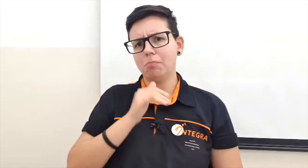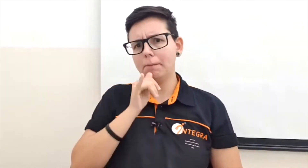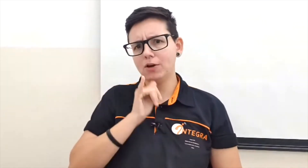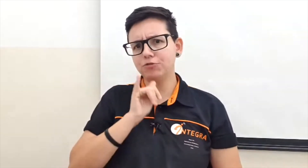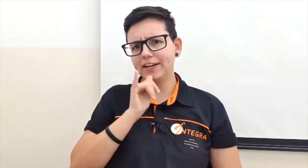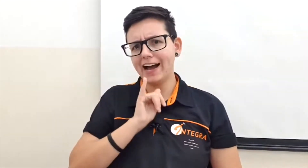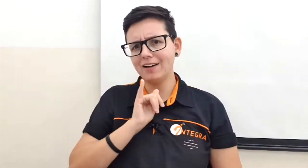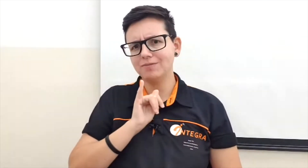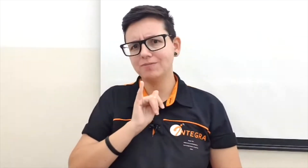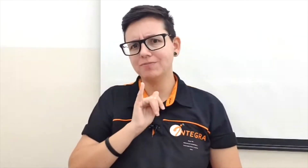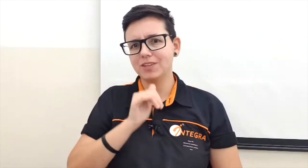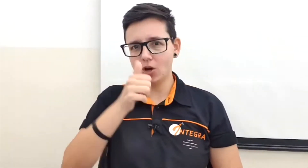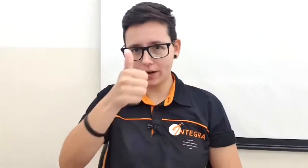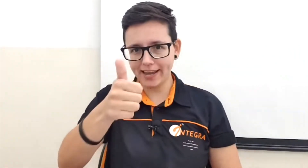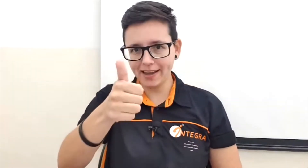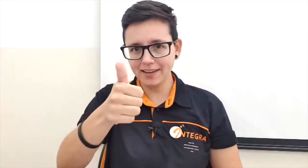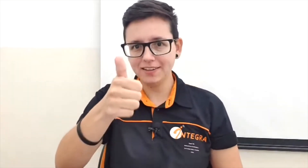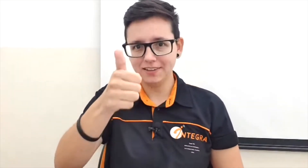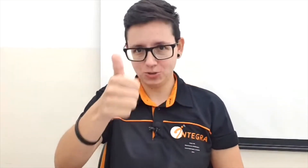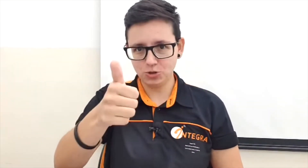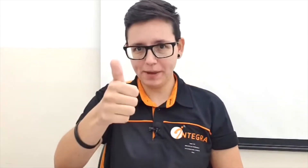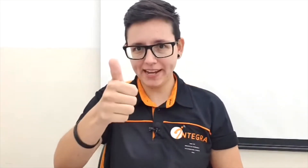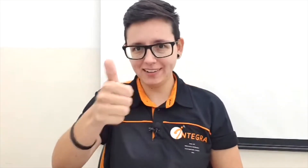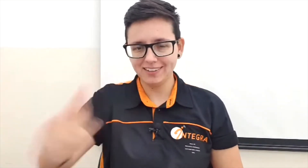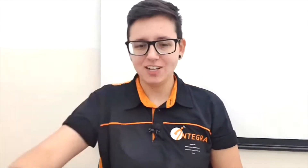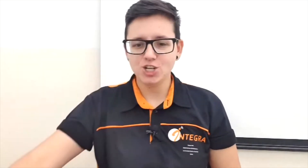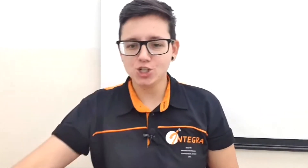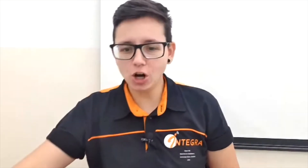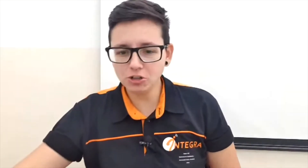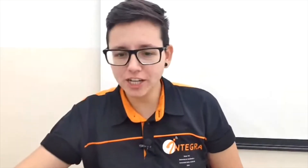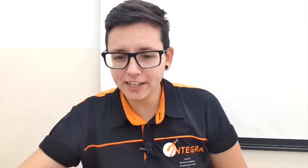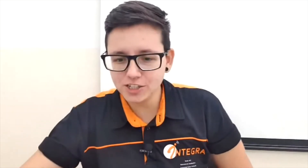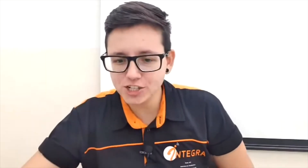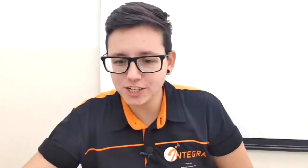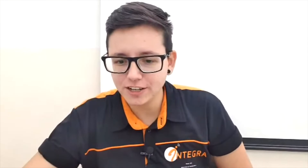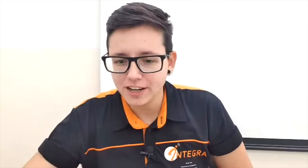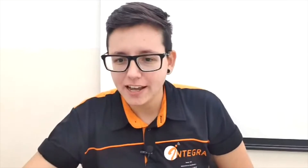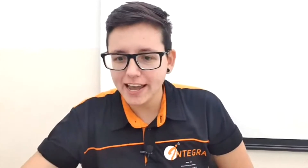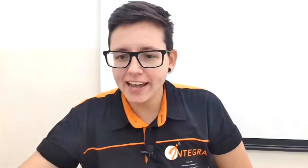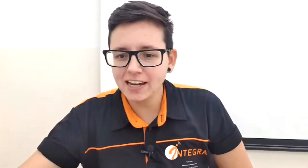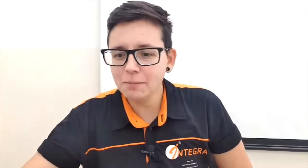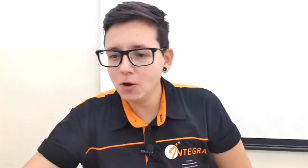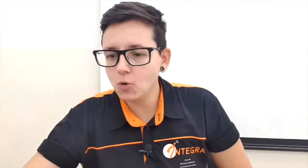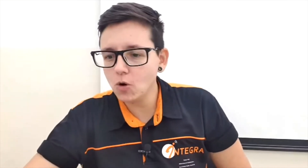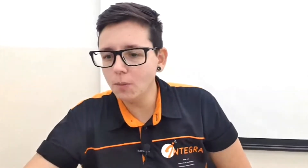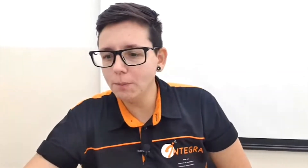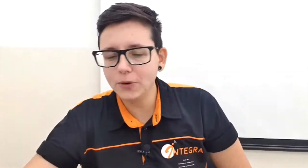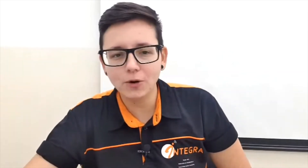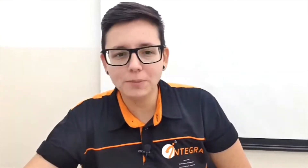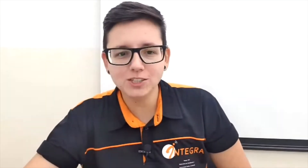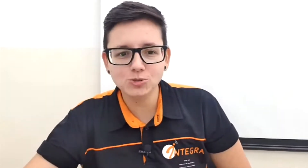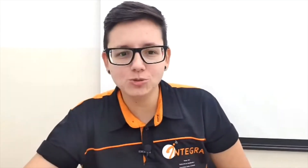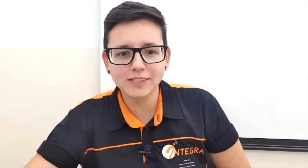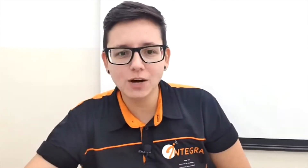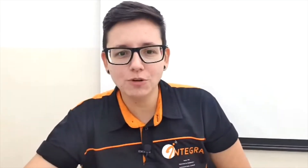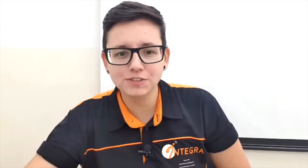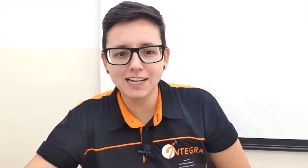Meu ficar. Ok? Tudo bem? Show, gente! Ele, meu compromisso não